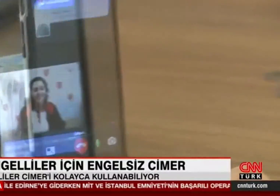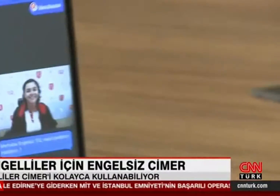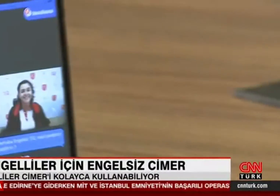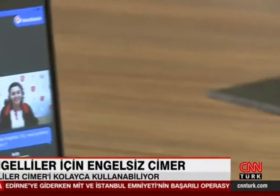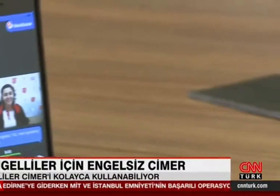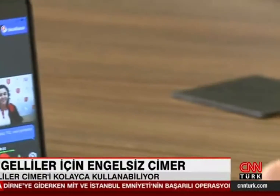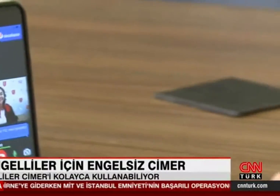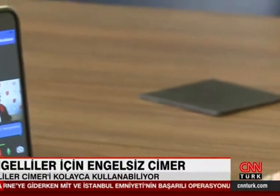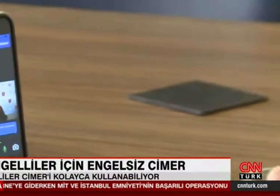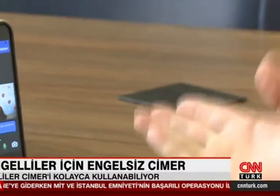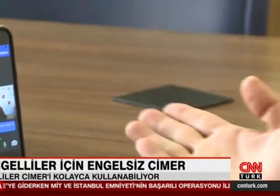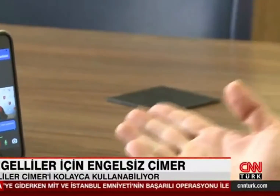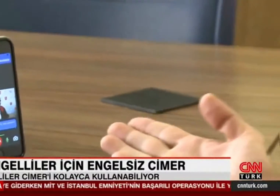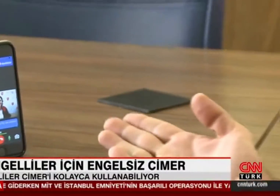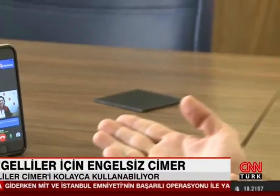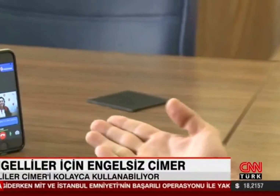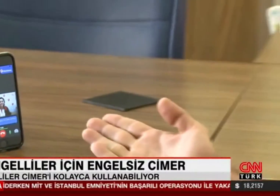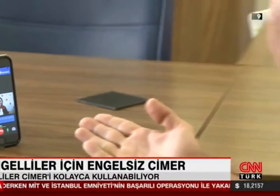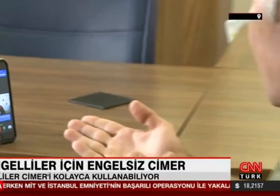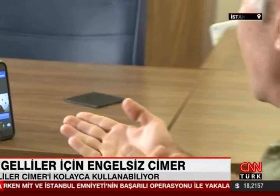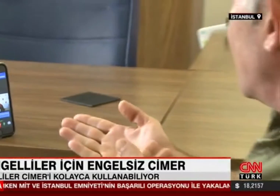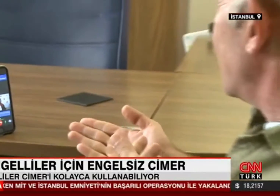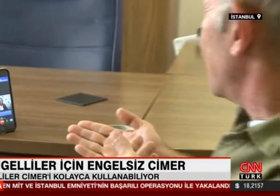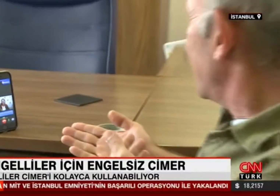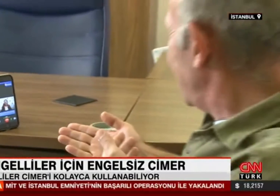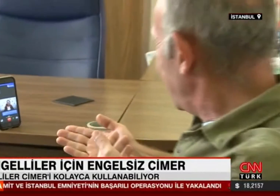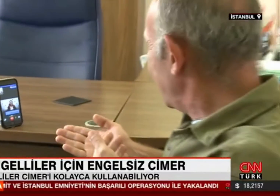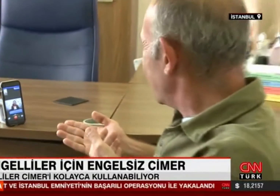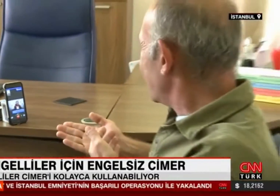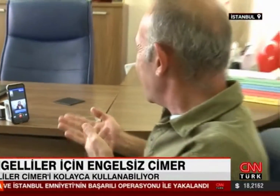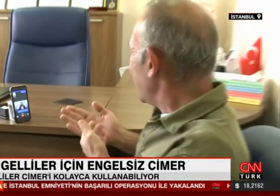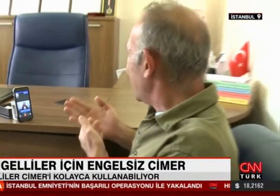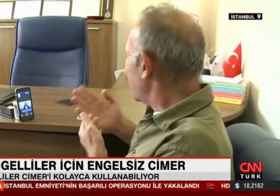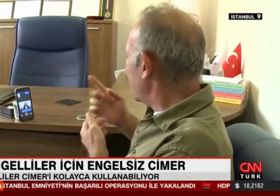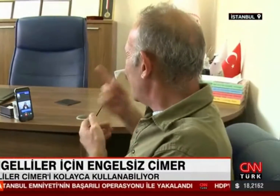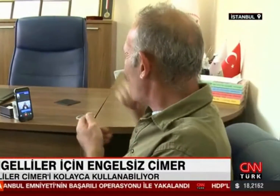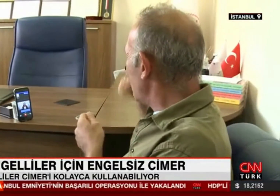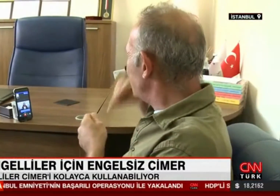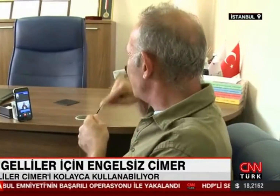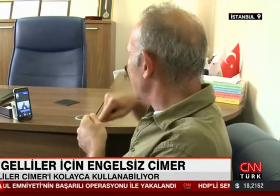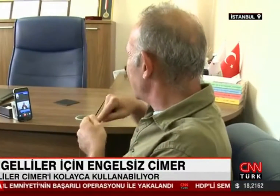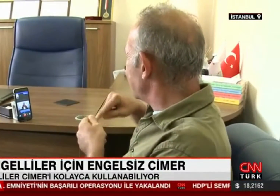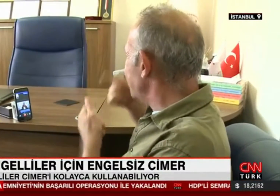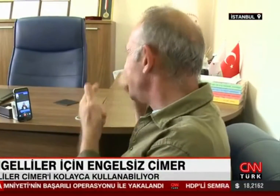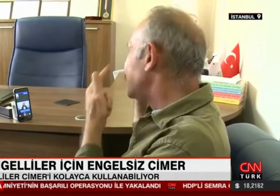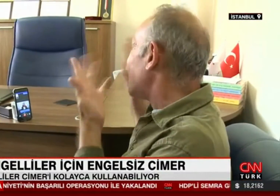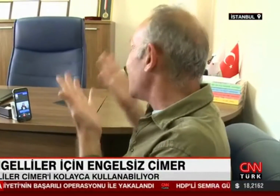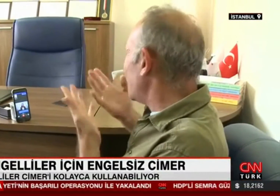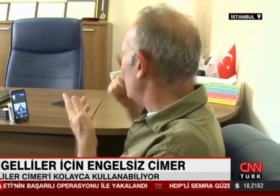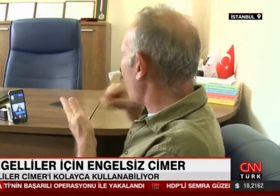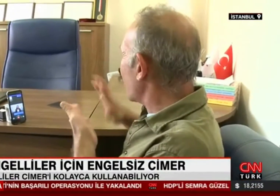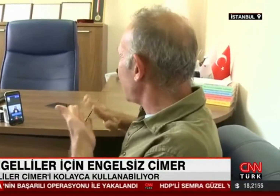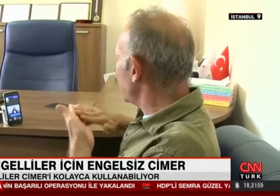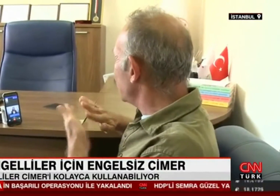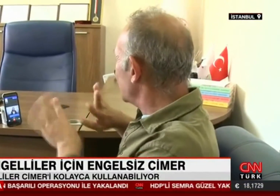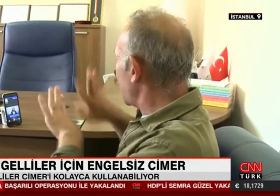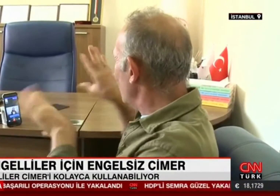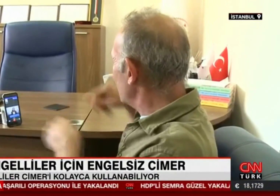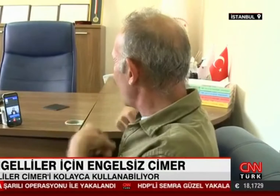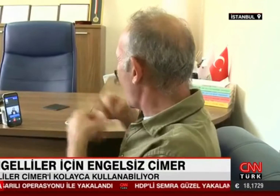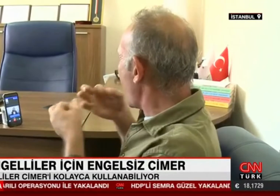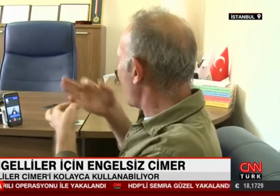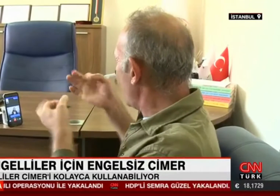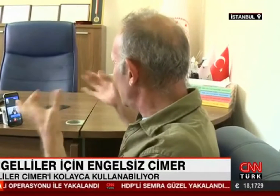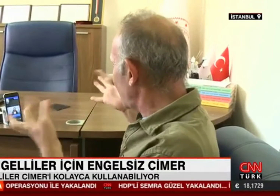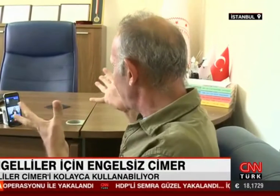görüntüledi engelliler artık Cumhurbaşkanlığı iletişim merkezini rahatlıkla kullanabilecek talep şikayet ihbar